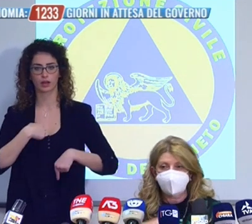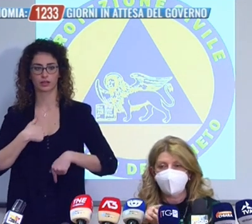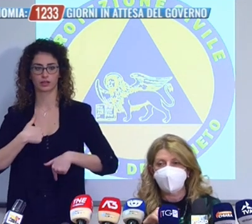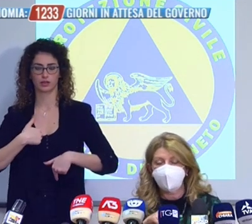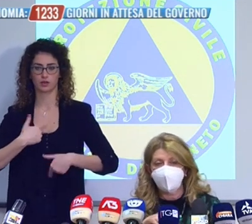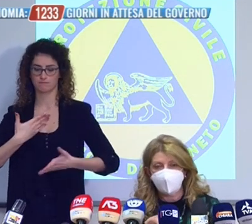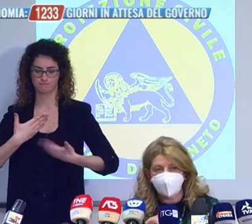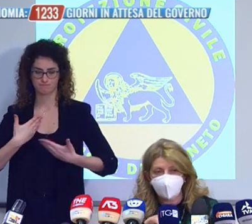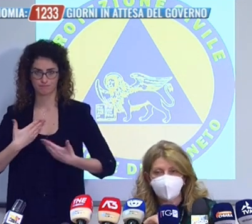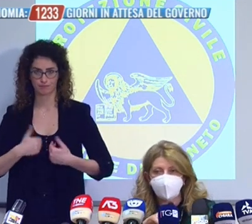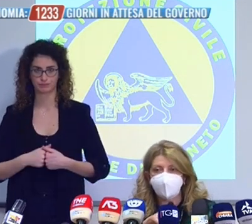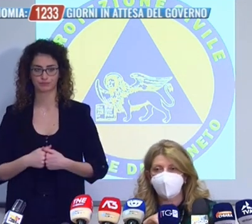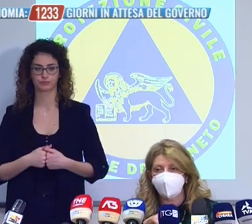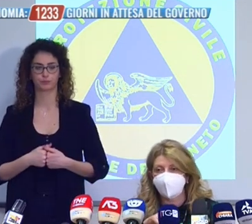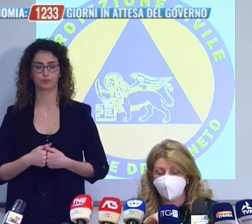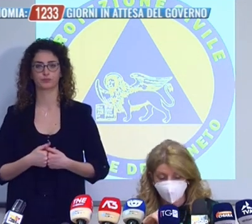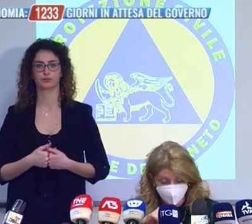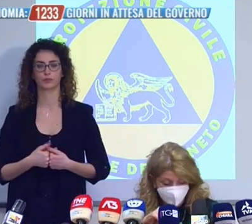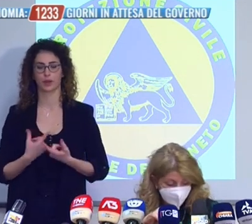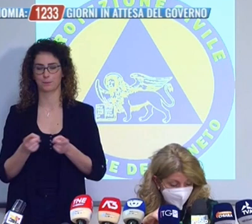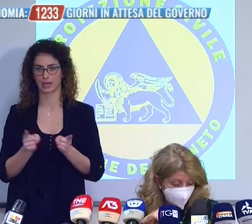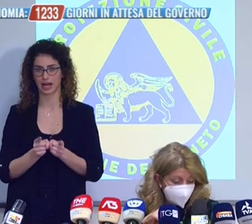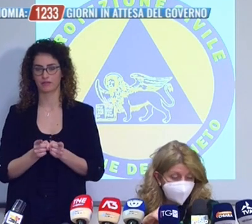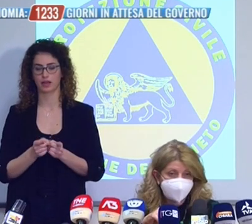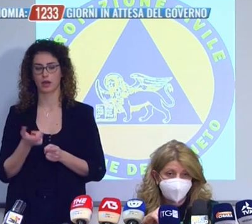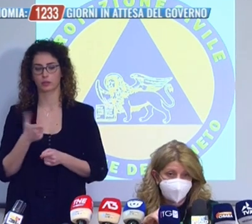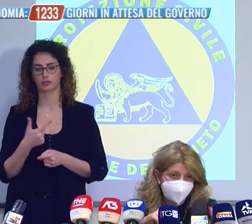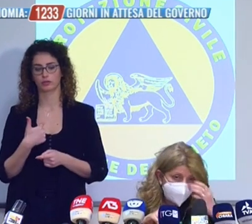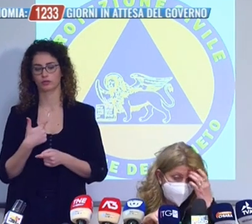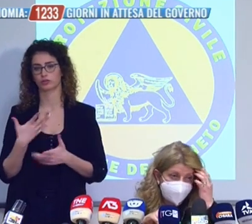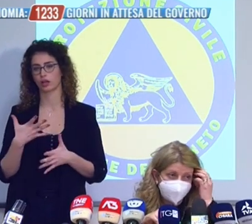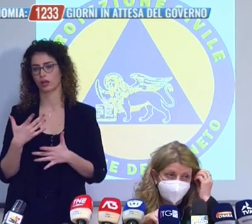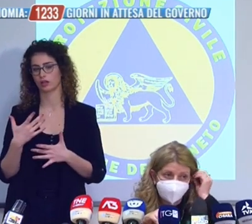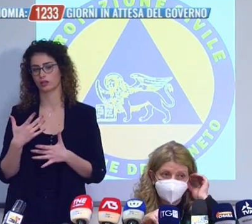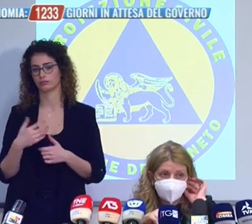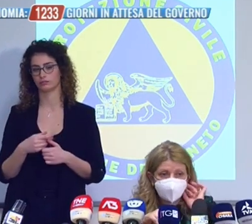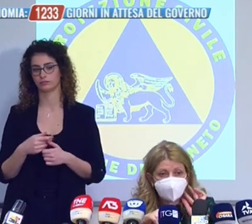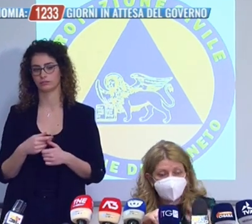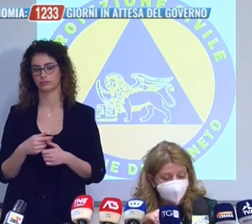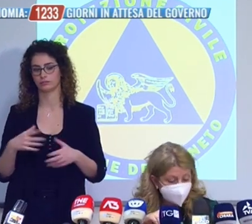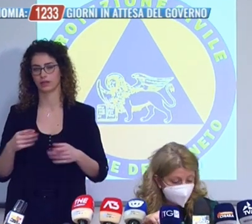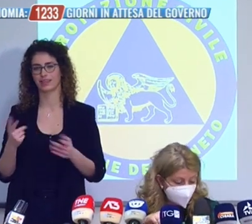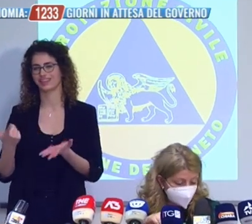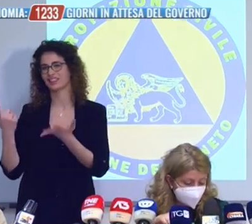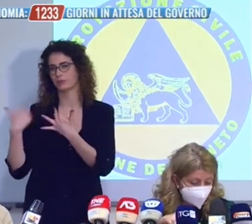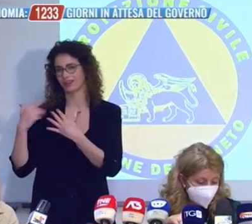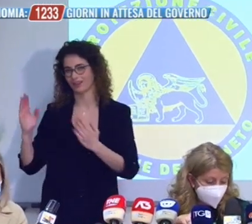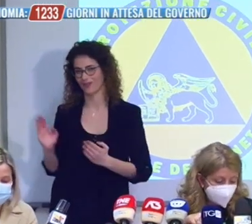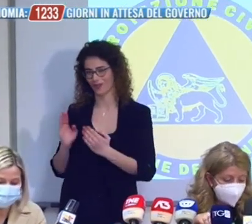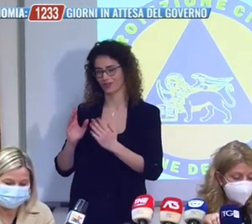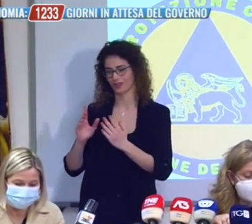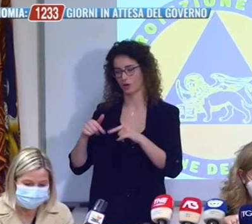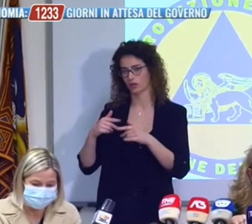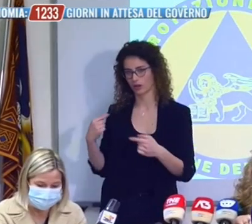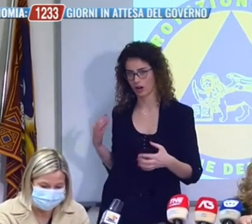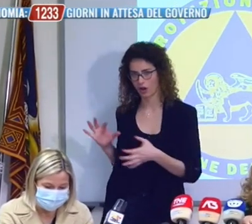anche abbastanza breve perché continuo un tema che avevamo affrontato appunto la settimana scorsa ed